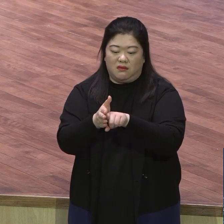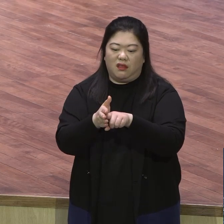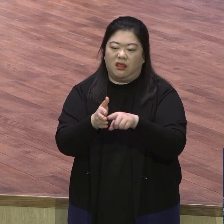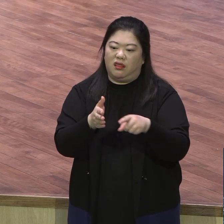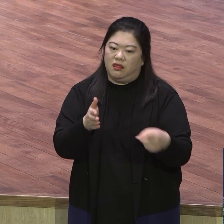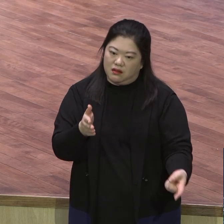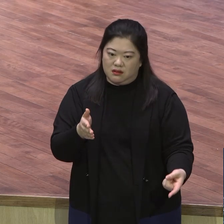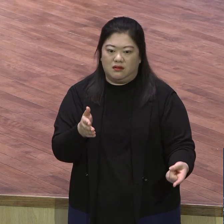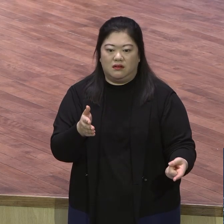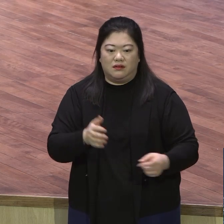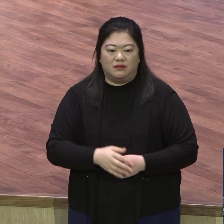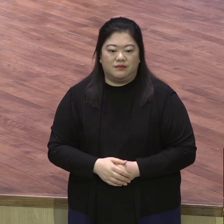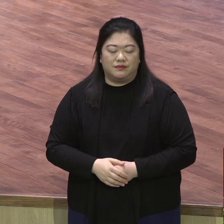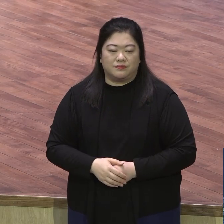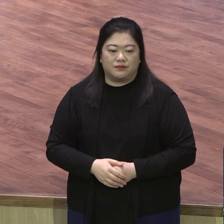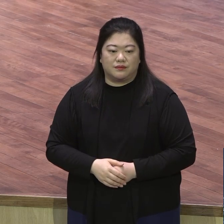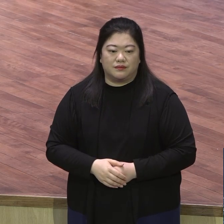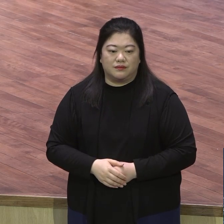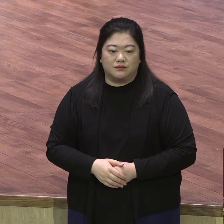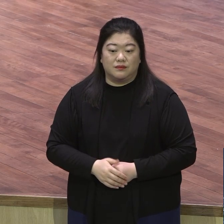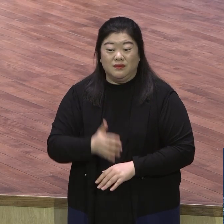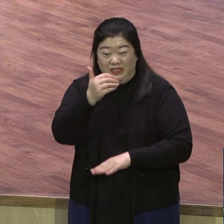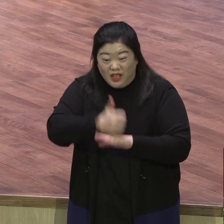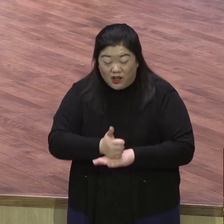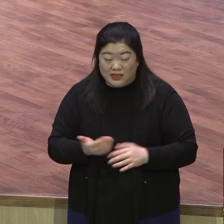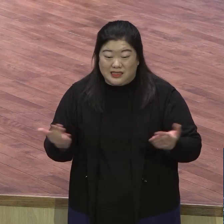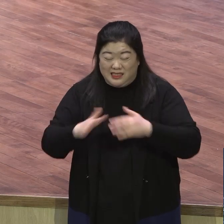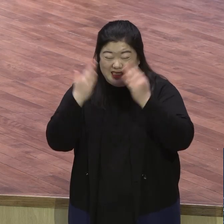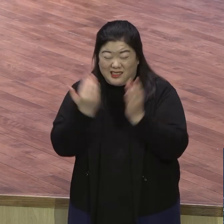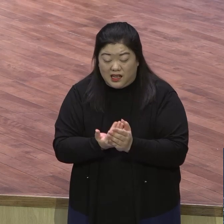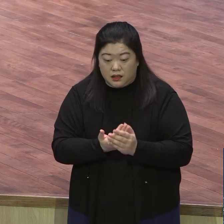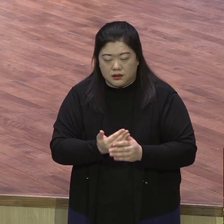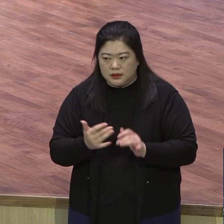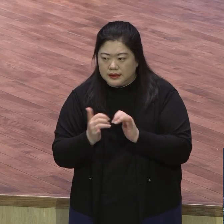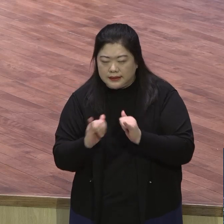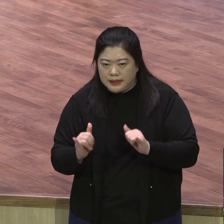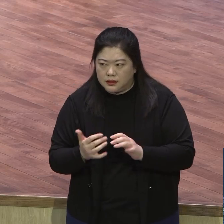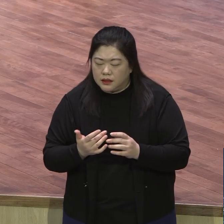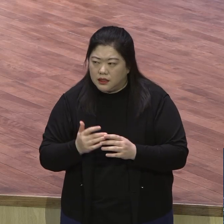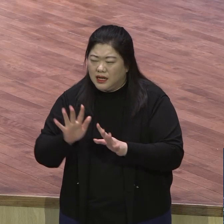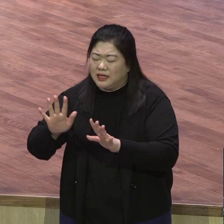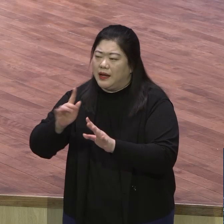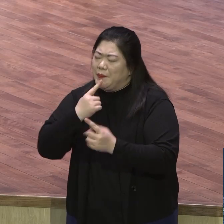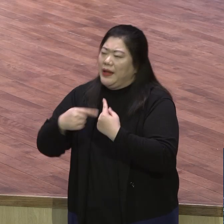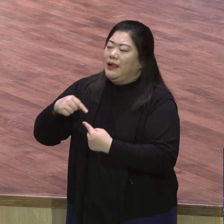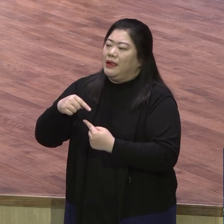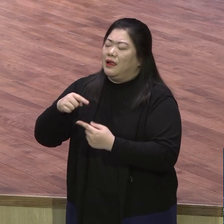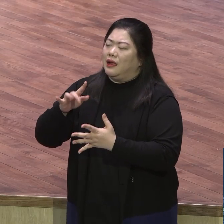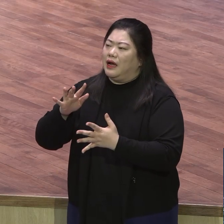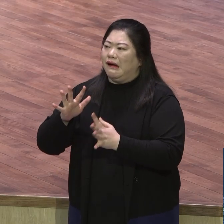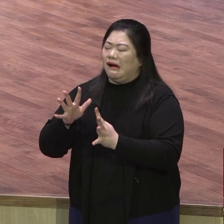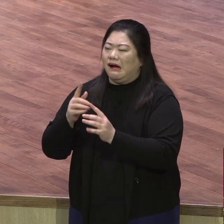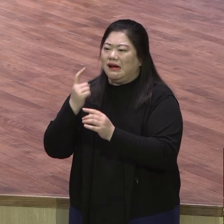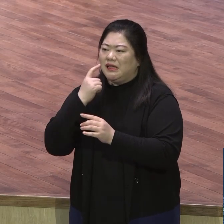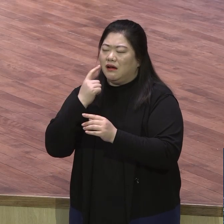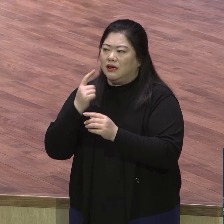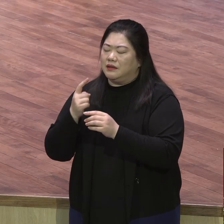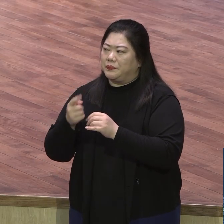그럼 어떻게 돼요? 하는 것마다 안되게 되겠어요. 인본주의 결론입니다. 아시겠어요? 다른